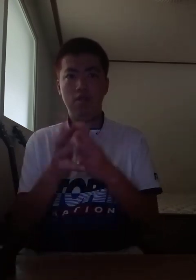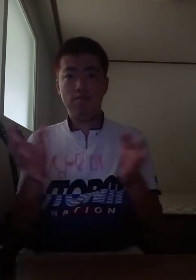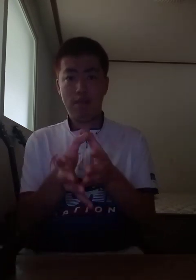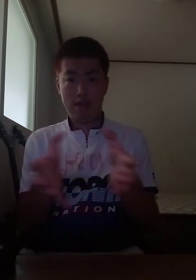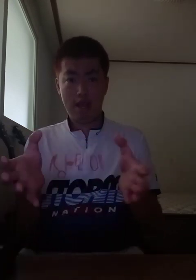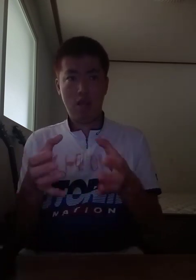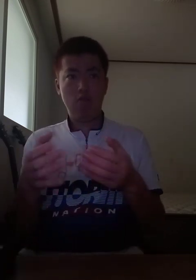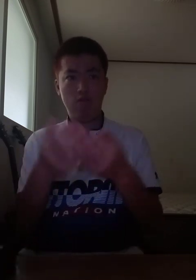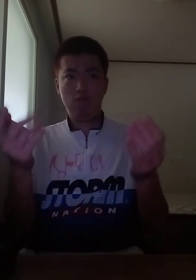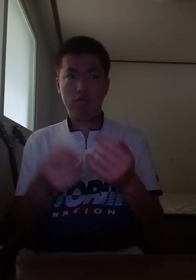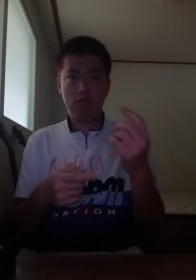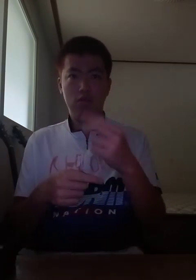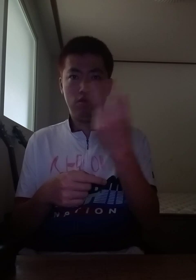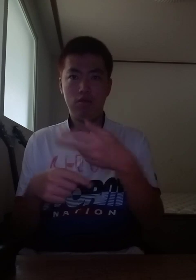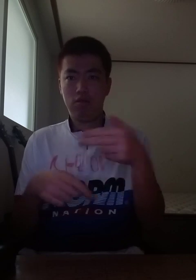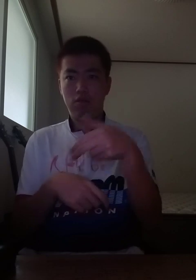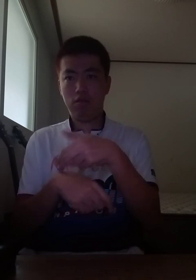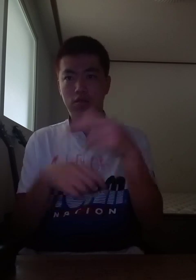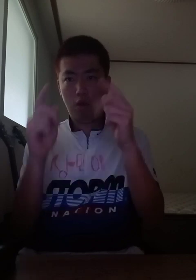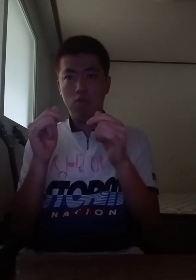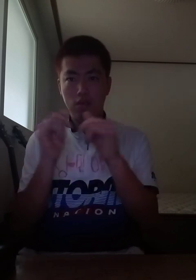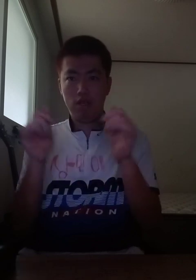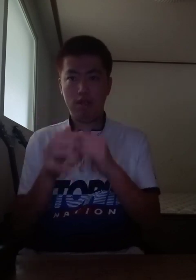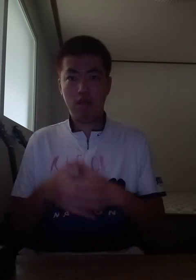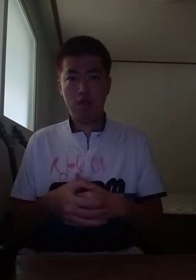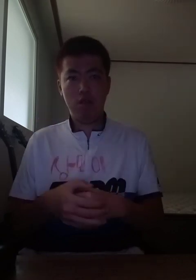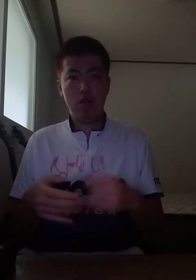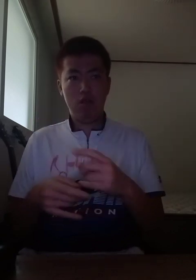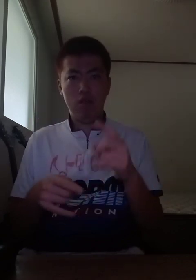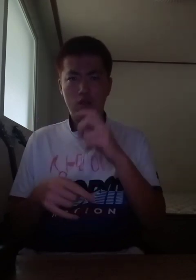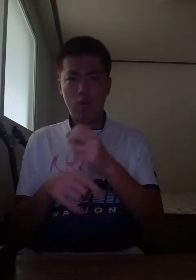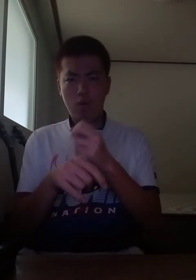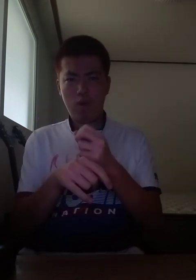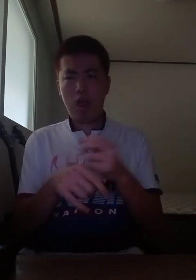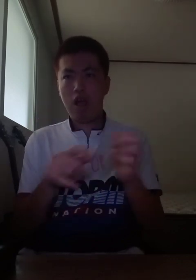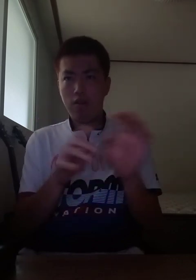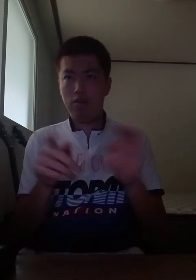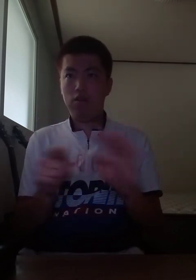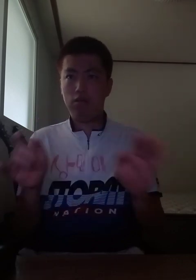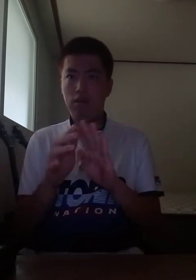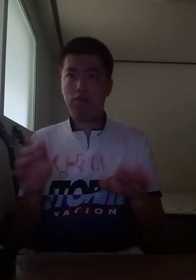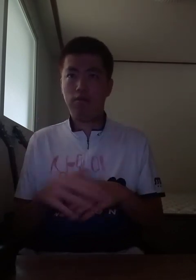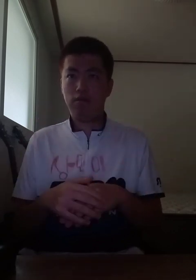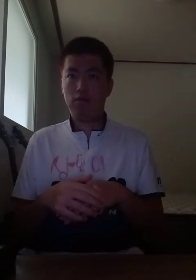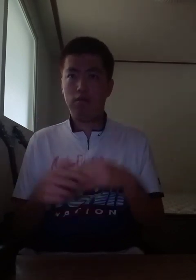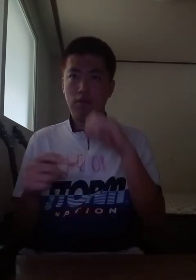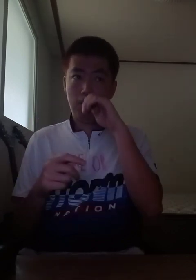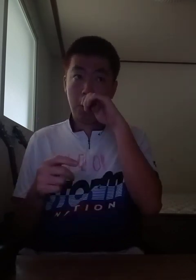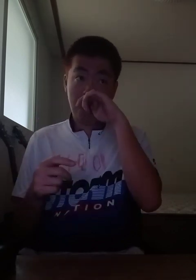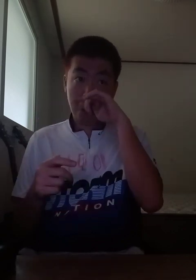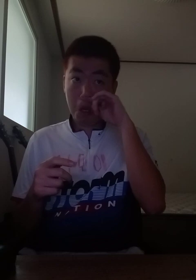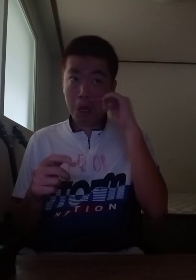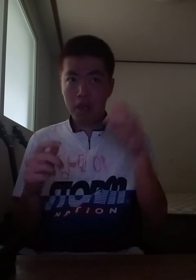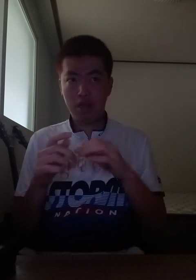마을에 위험해 보이는 버스 정류소들이 있습니다. 좀 고쳐달라고 주민들이 얘기를 해봤지만 달라지지 않습니다. 뭐가